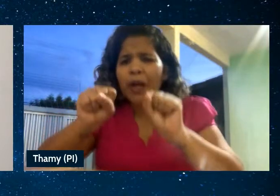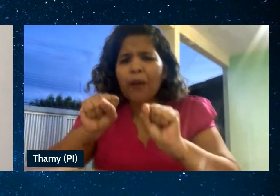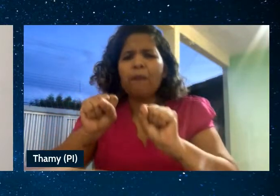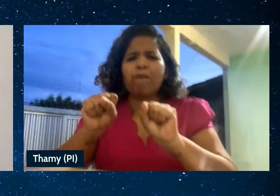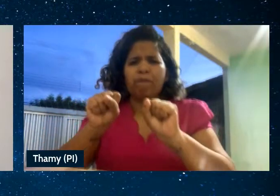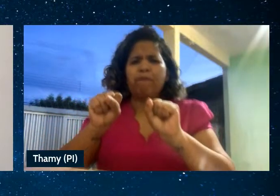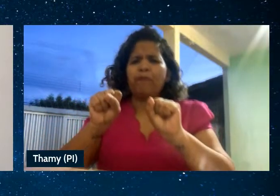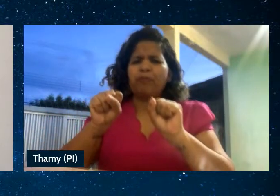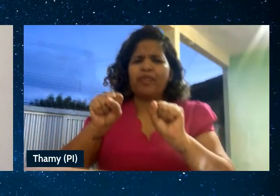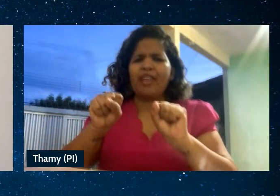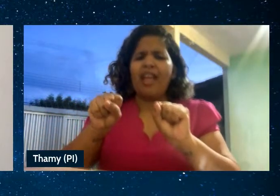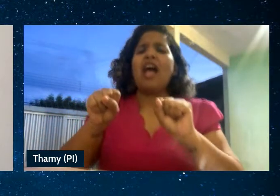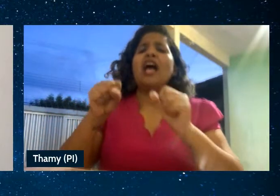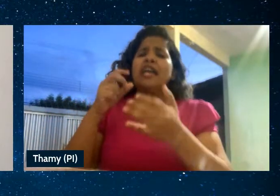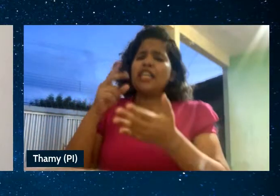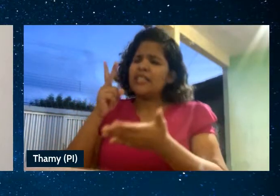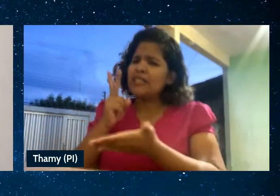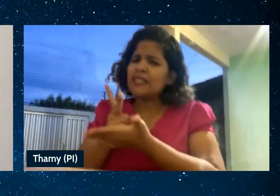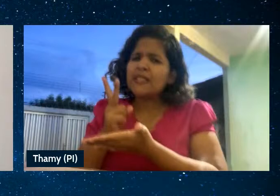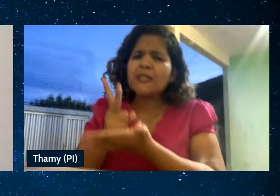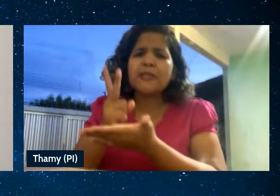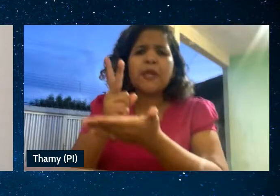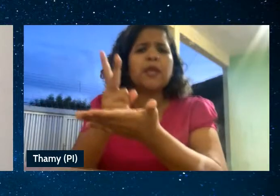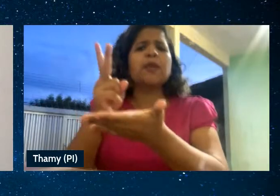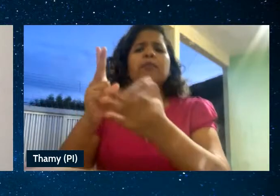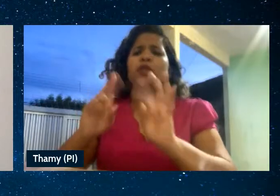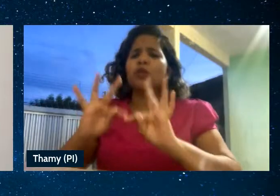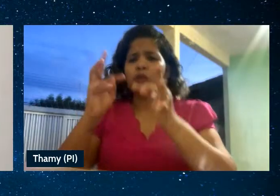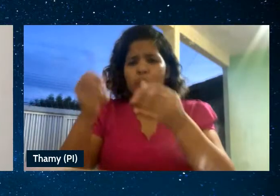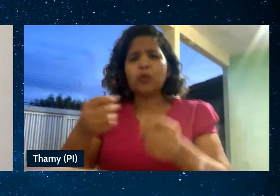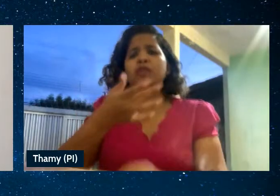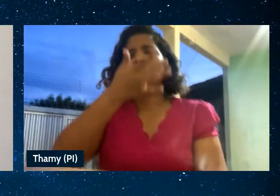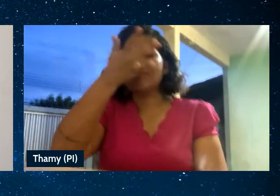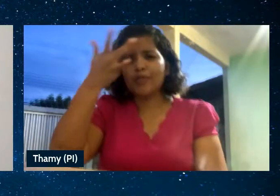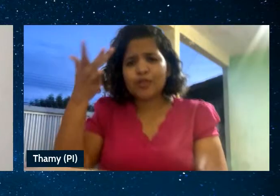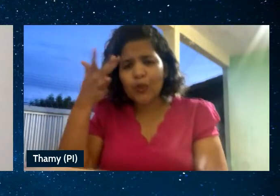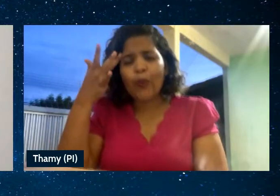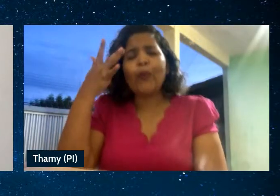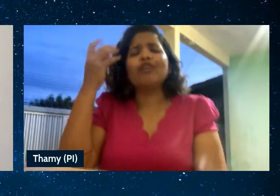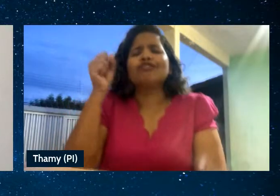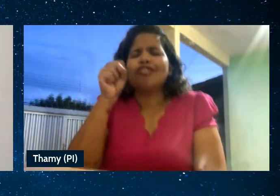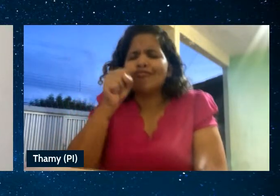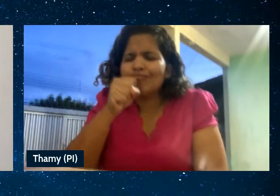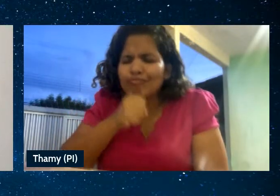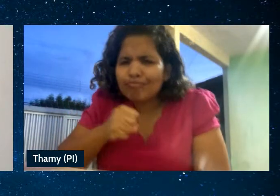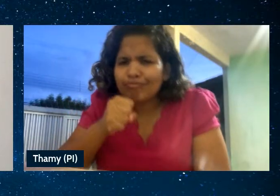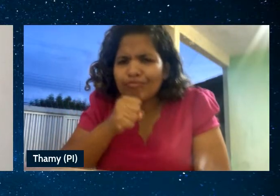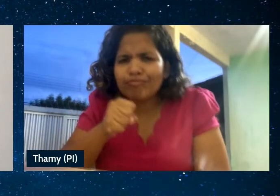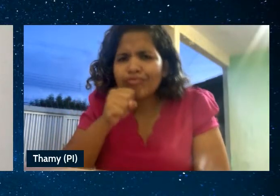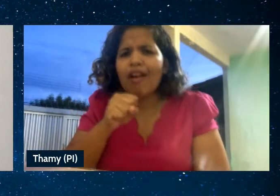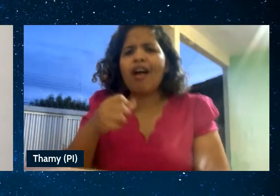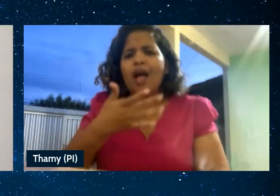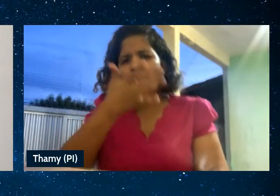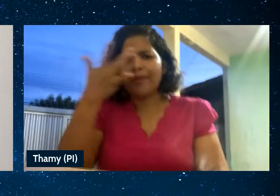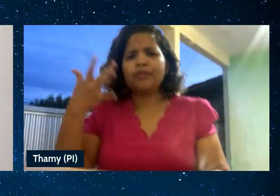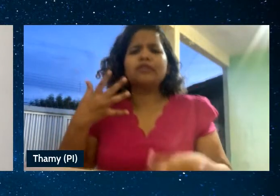naturals a idade Conquista espaço no organismo Human